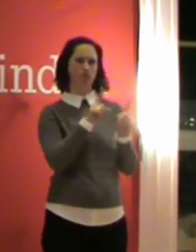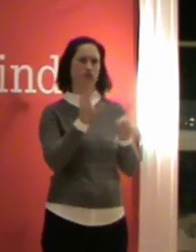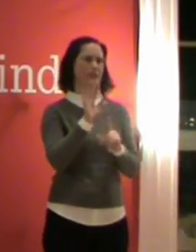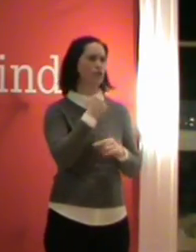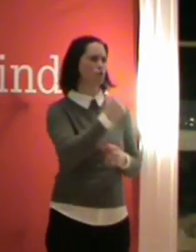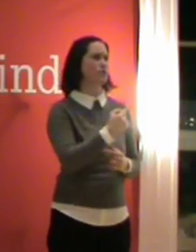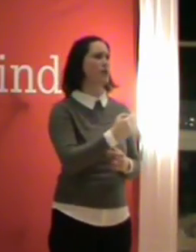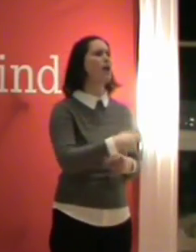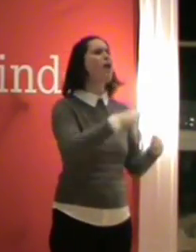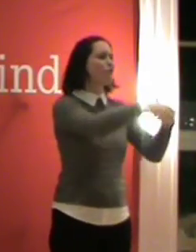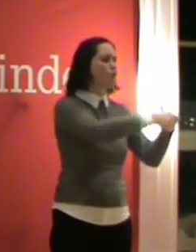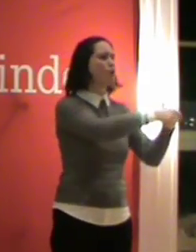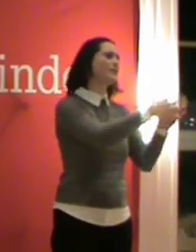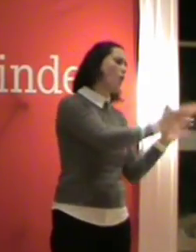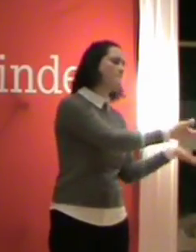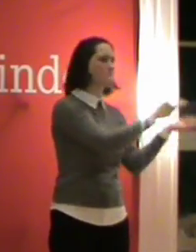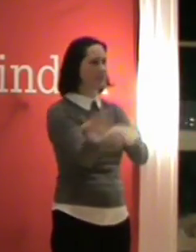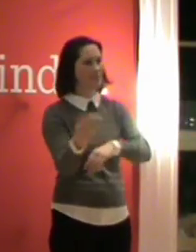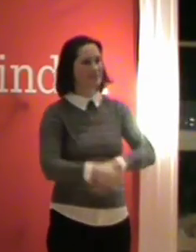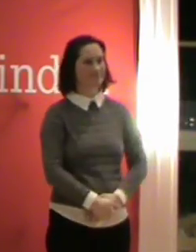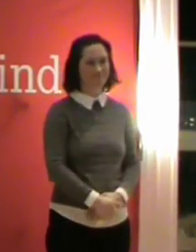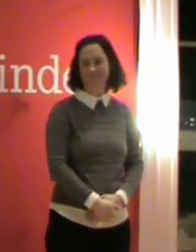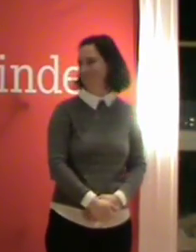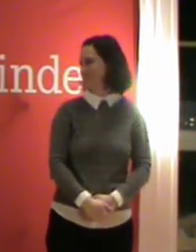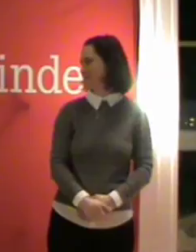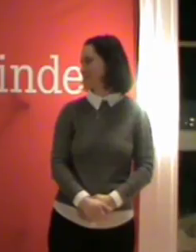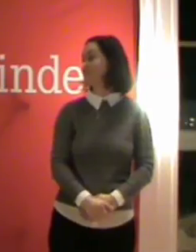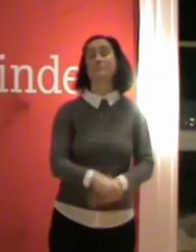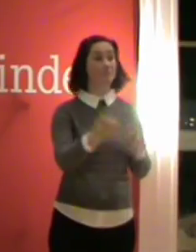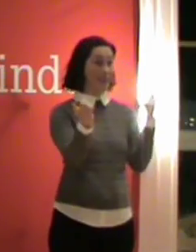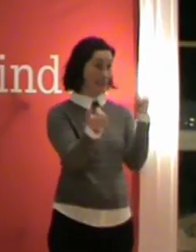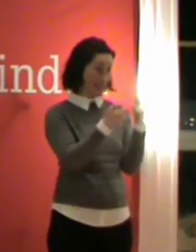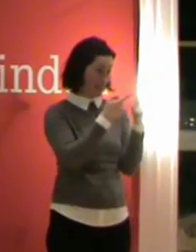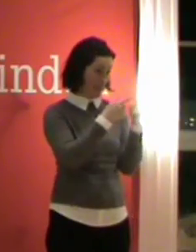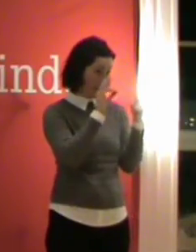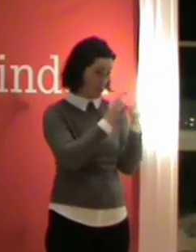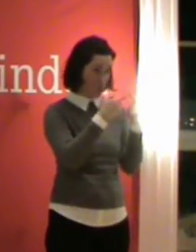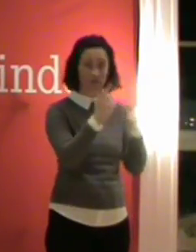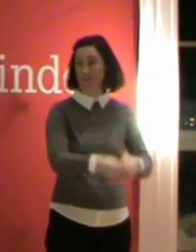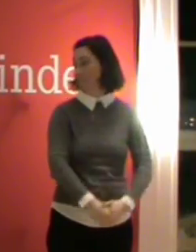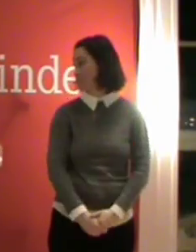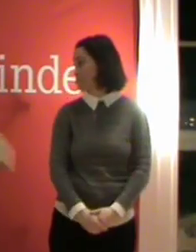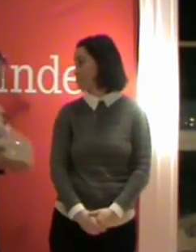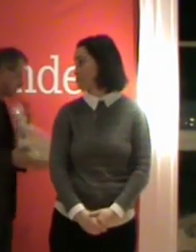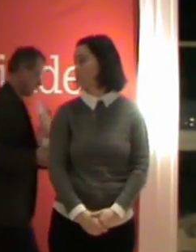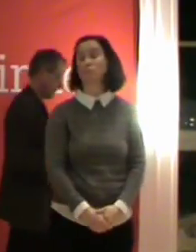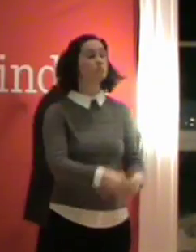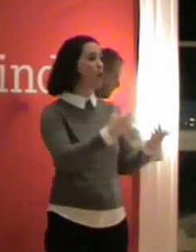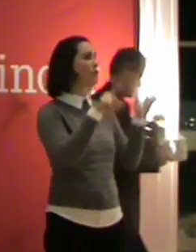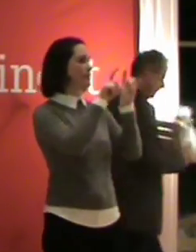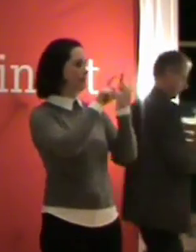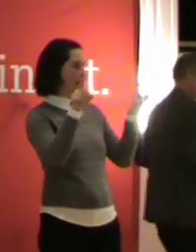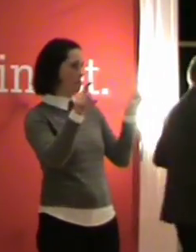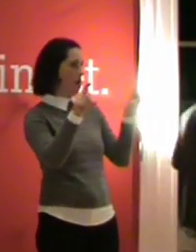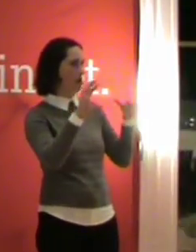Freundin einfach einladen. Wir wünschen dem Kind alles Gute. Okay, die zweite Geschichte, die hat natürlich mit diesem Thema heute Abend